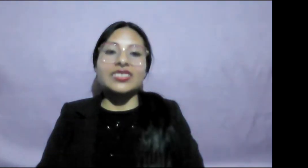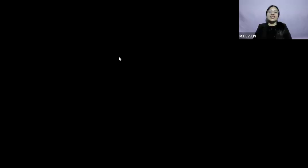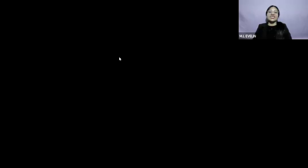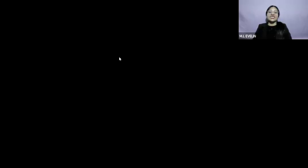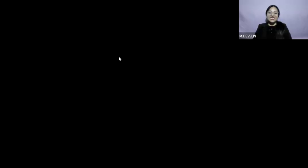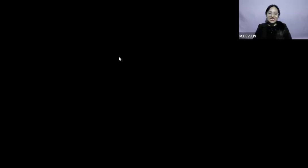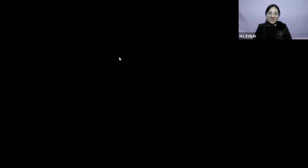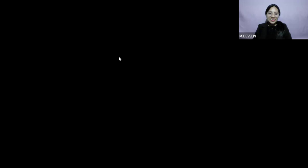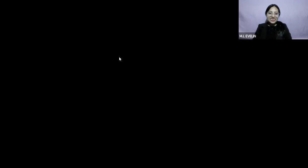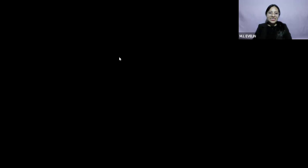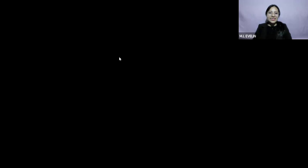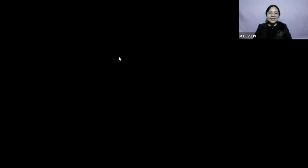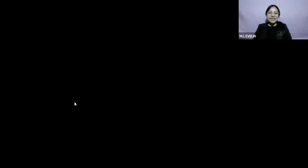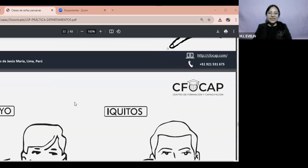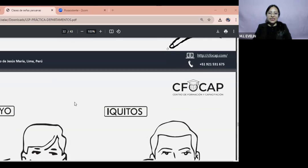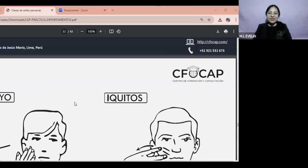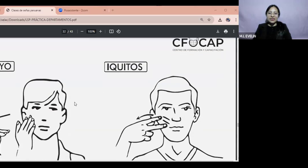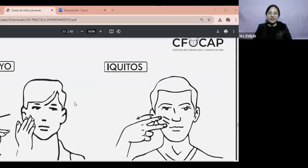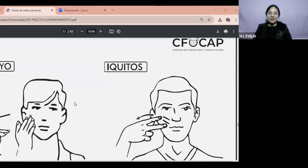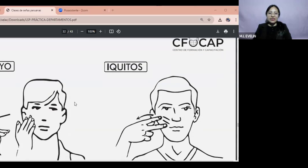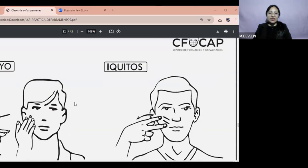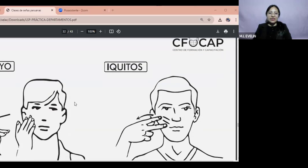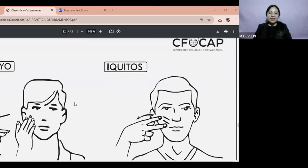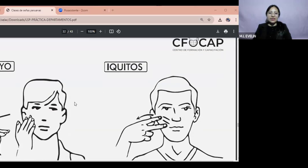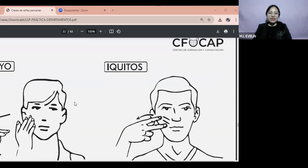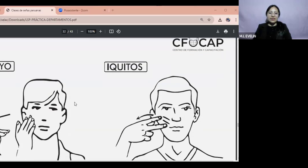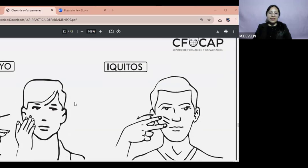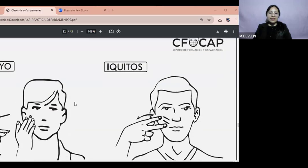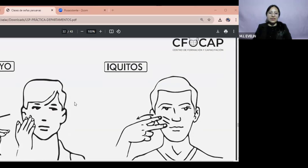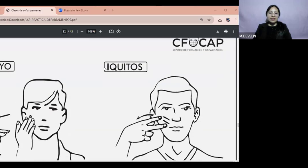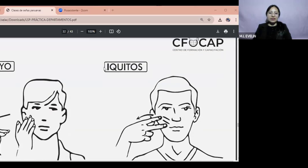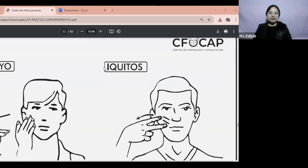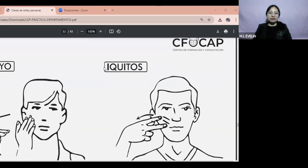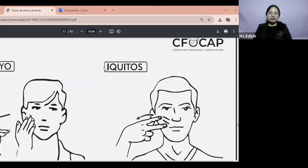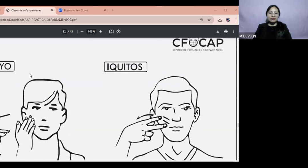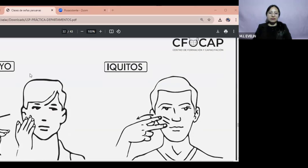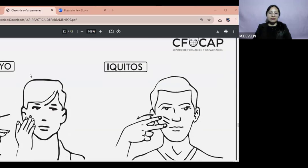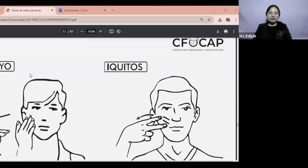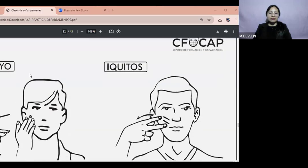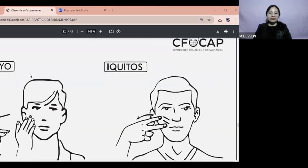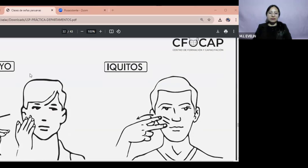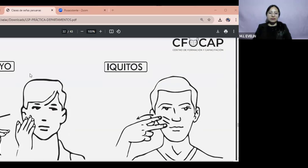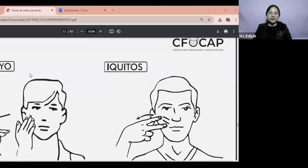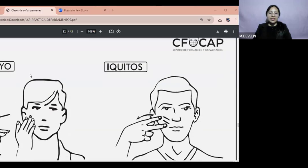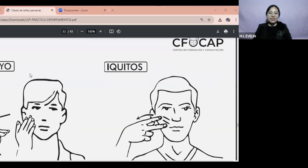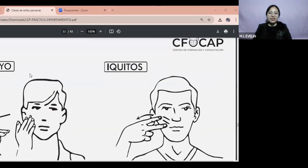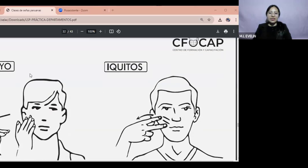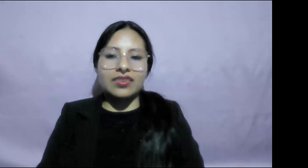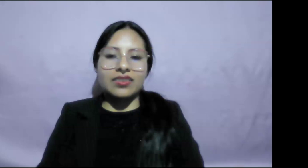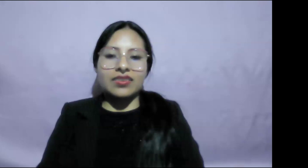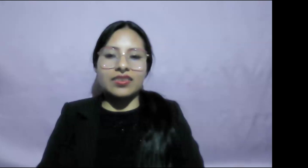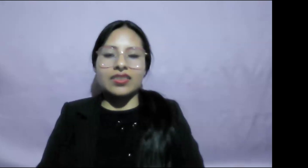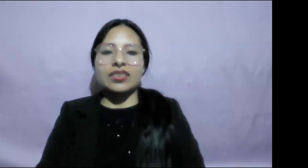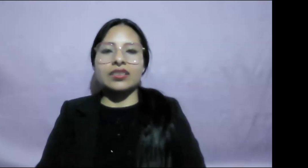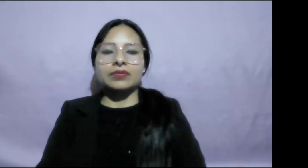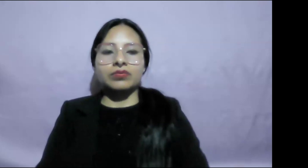Chimbote continuamos con chiclayo una ciudad muy